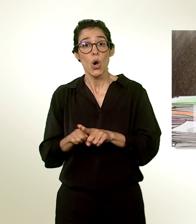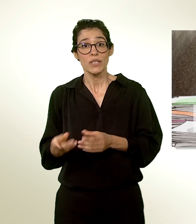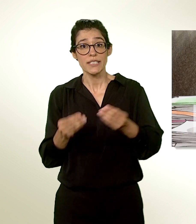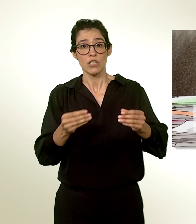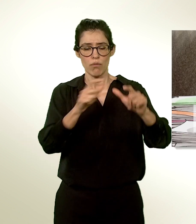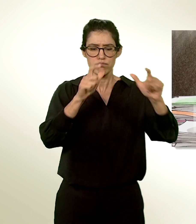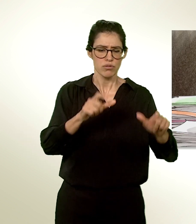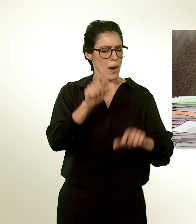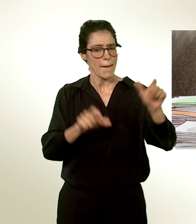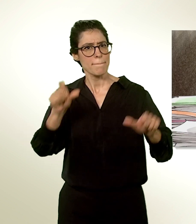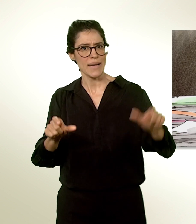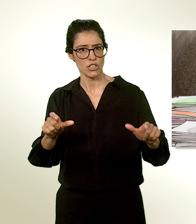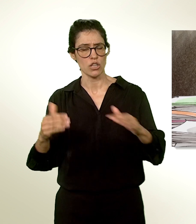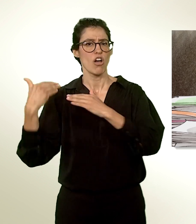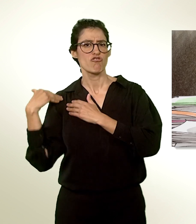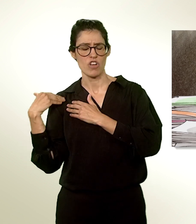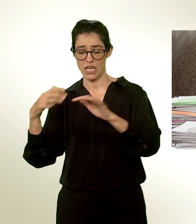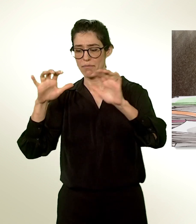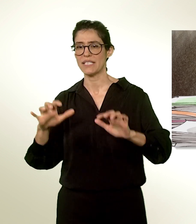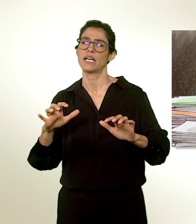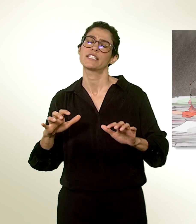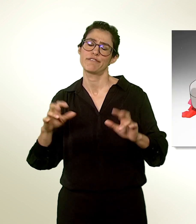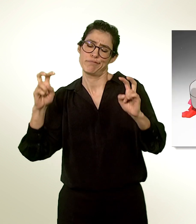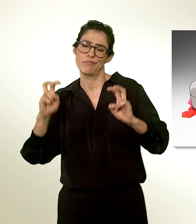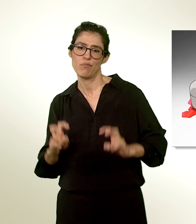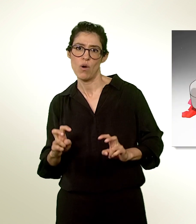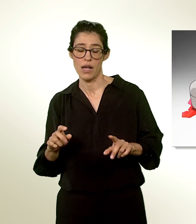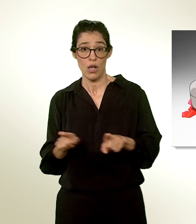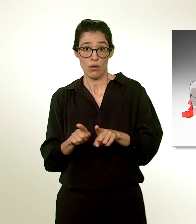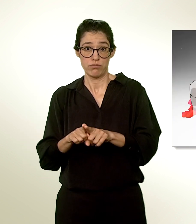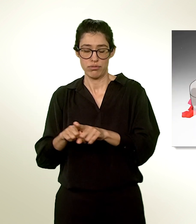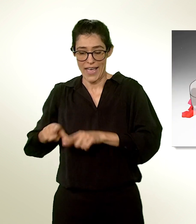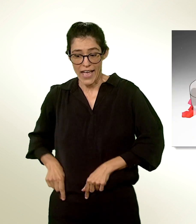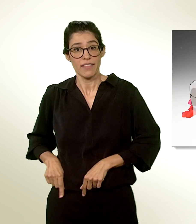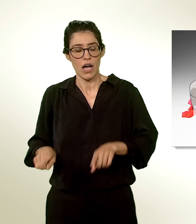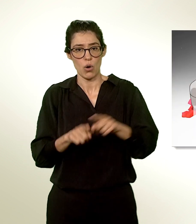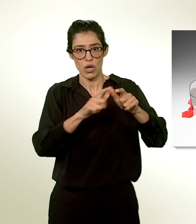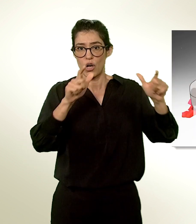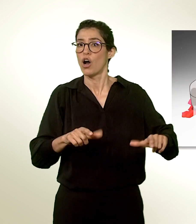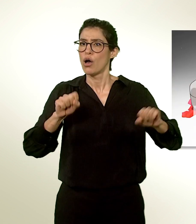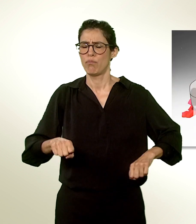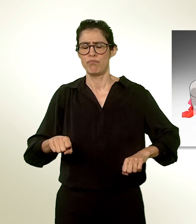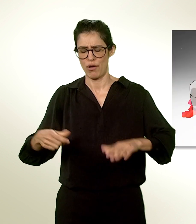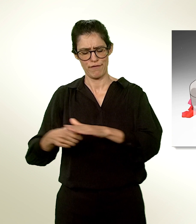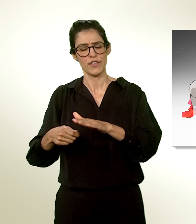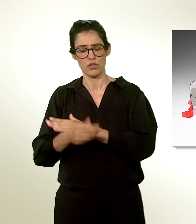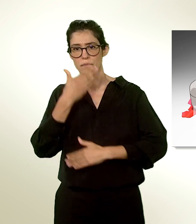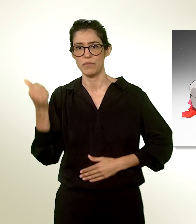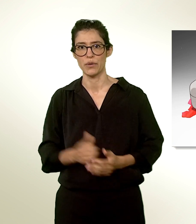les entreprises pourraient se financer à meilleur compte. Selon le Conseil fédéral et le Parlement, la réforme de l'impôt anticipé est une grande occasion